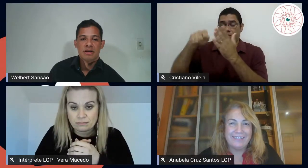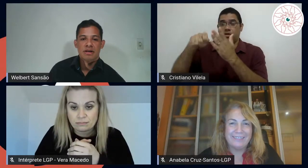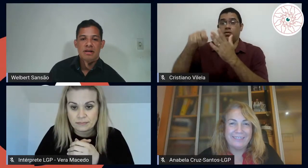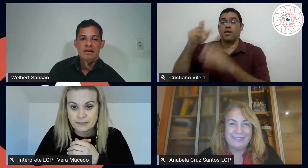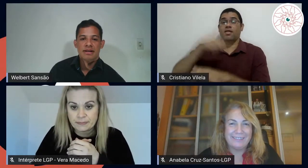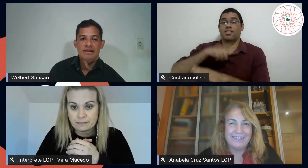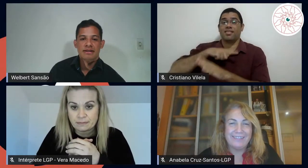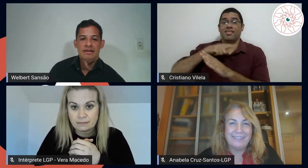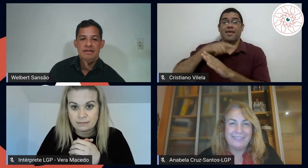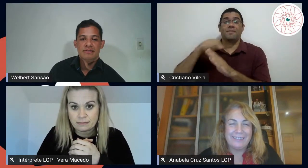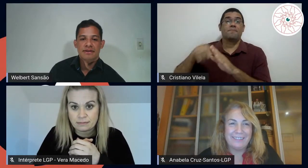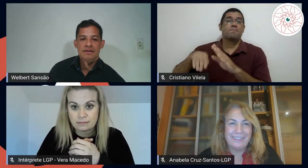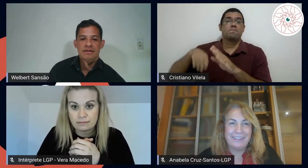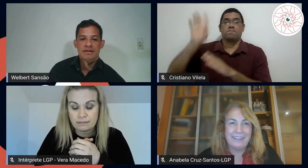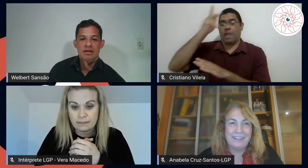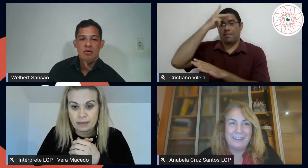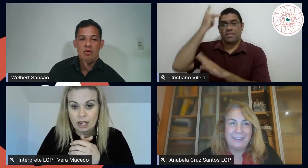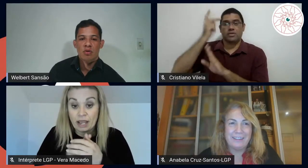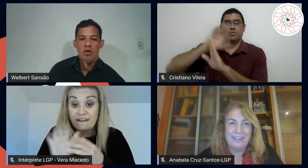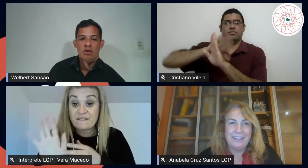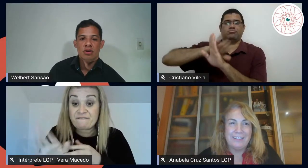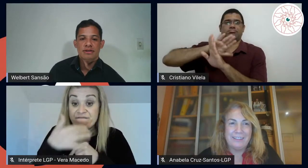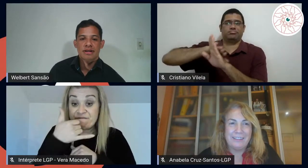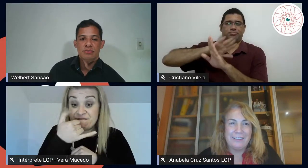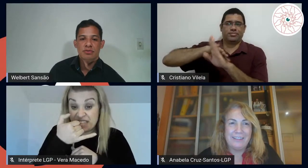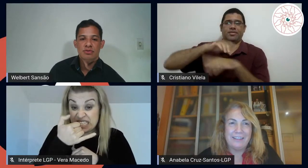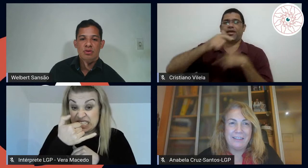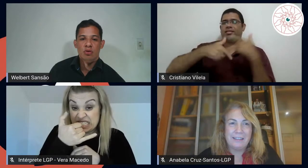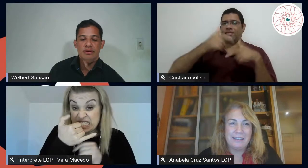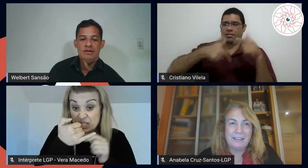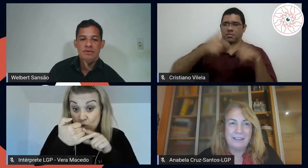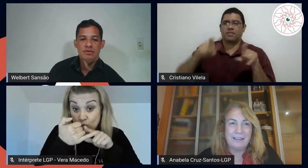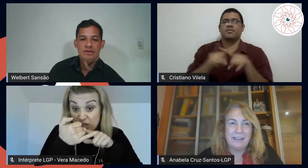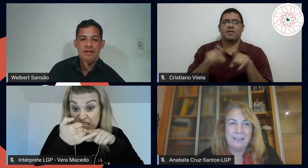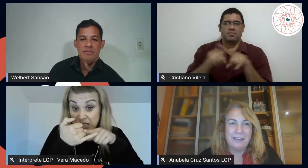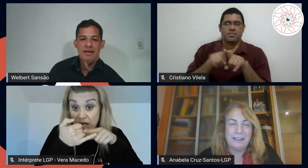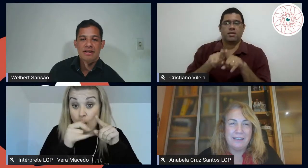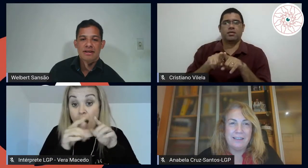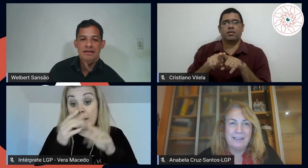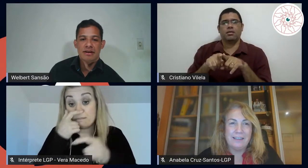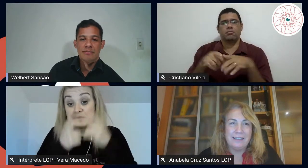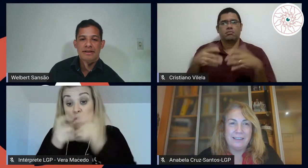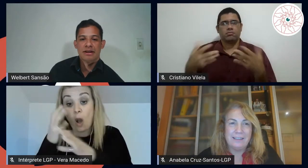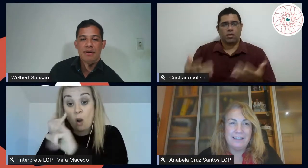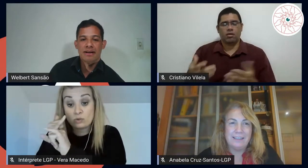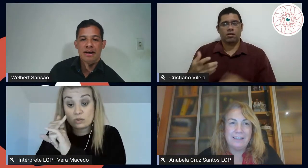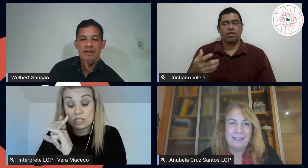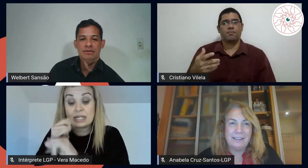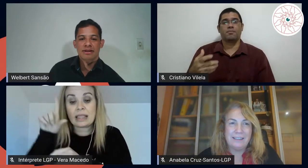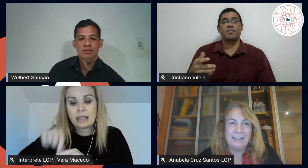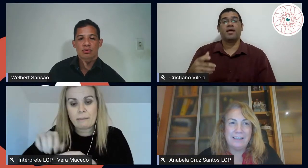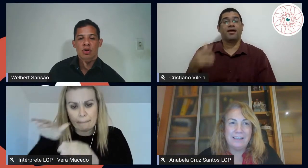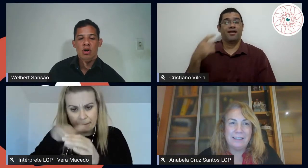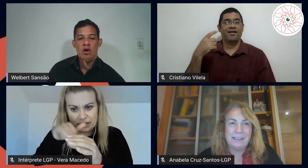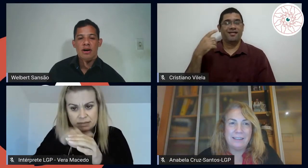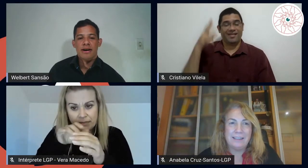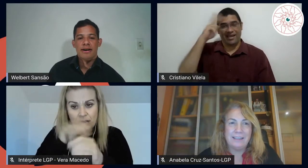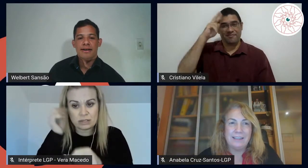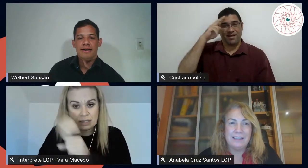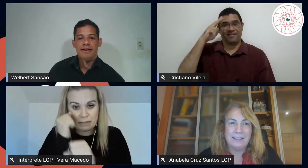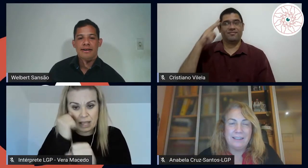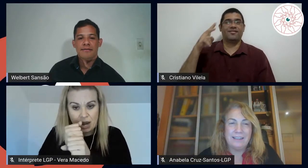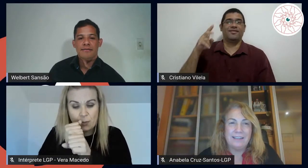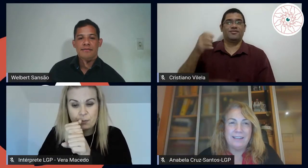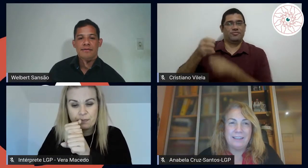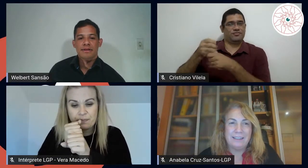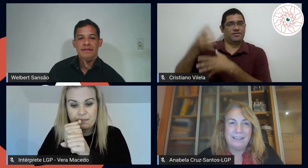capítulos. E desses 25, nós temos outras pessoas também que também trabalharam, né, no